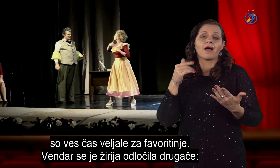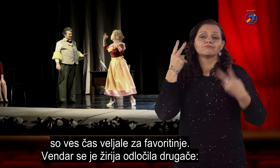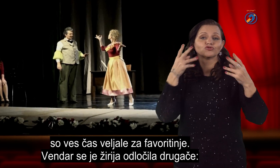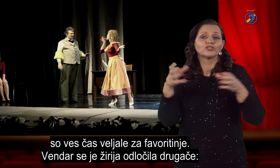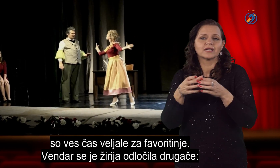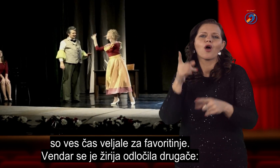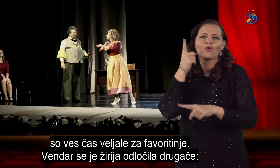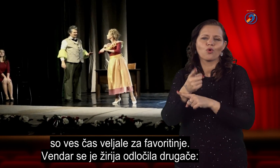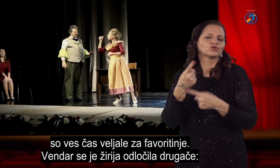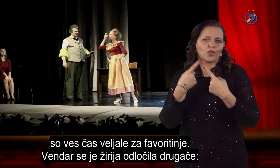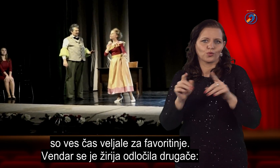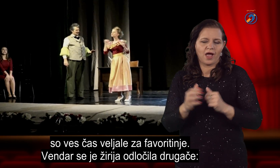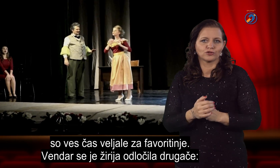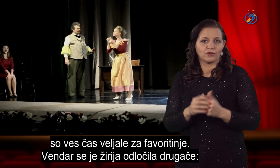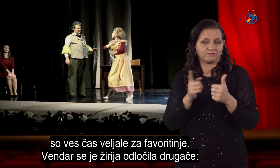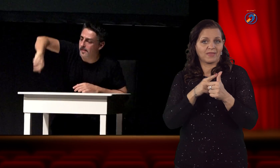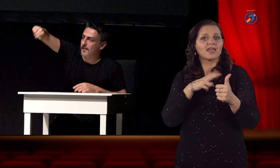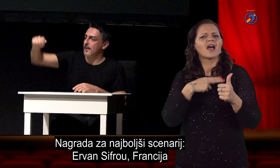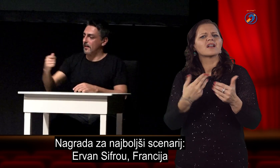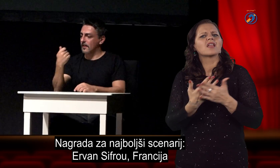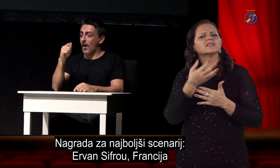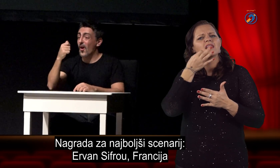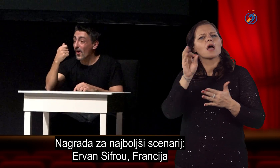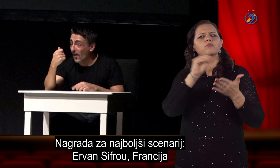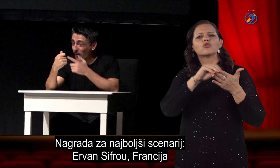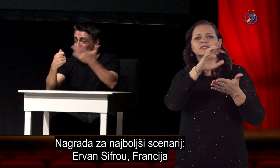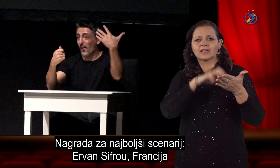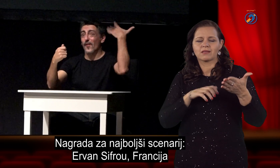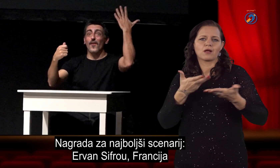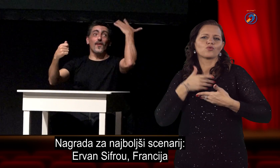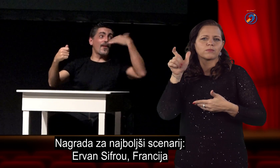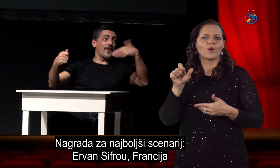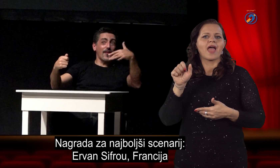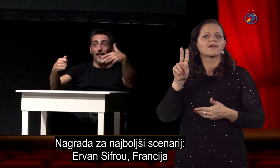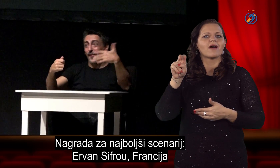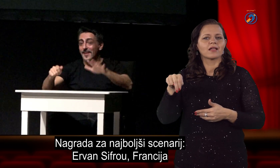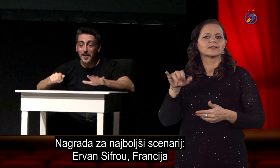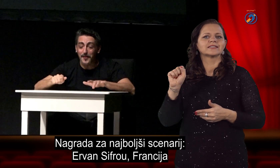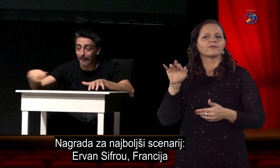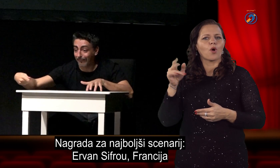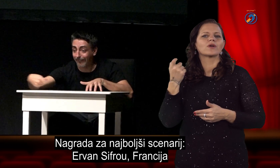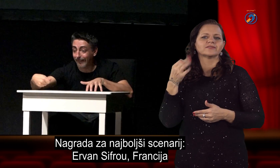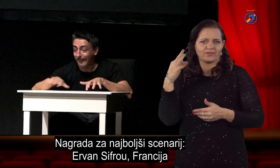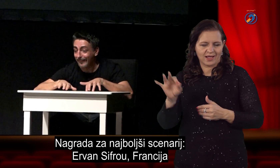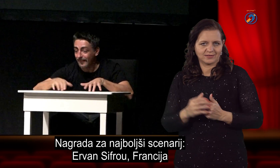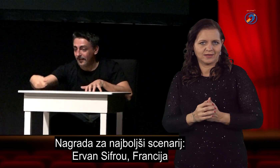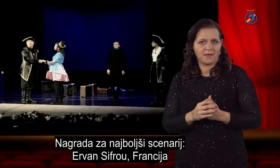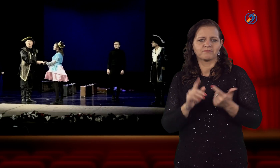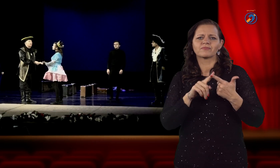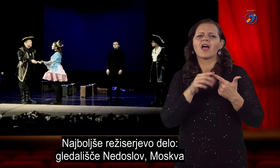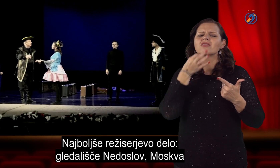Vendar se je žirija odločila drugače. Nagrada za najboljši scenarij Erwan Sifru,